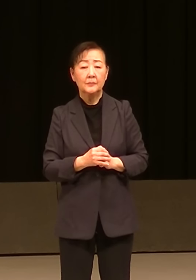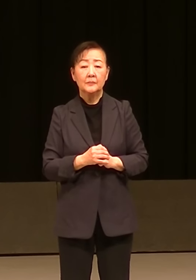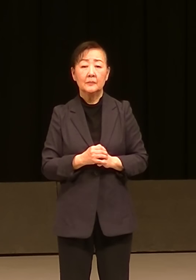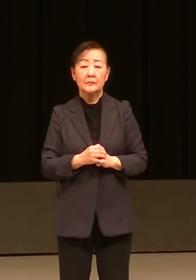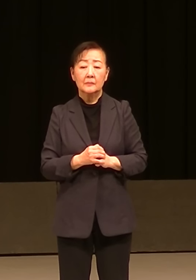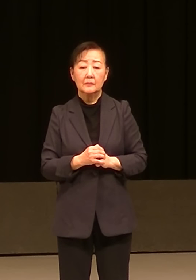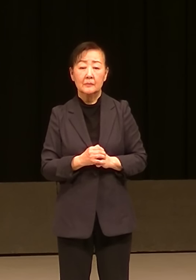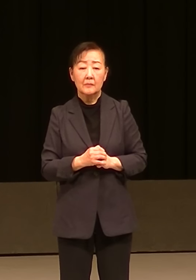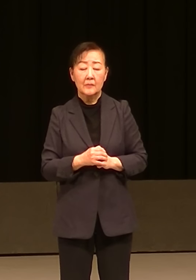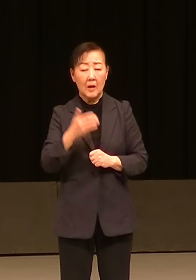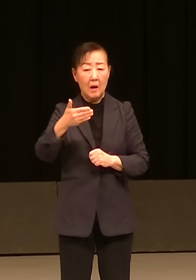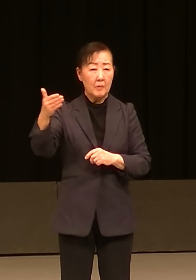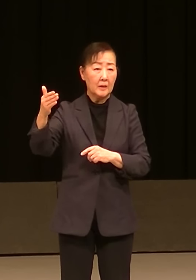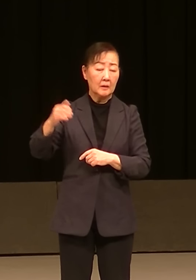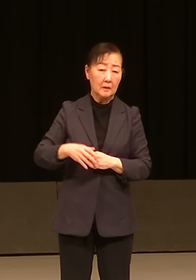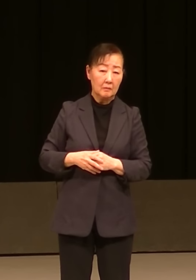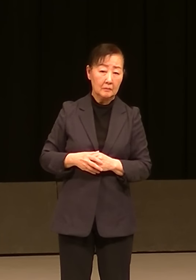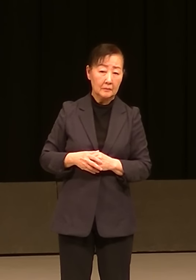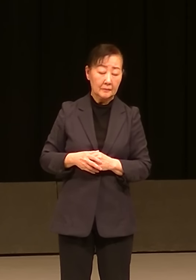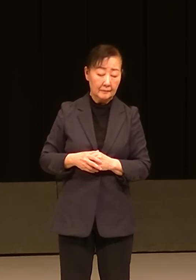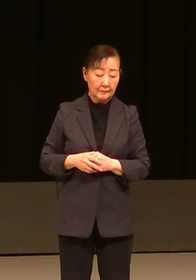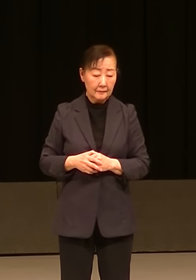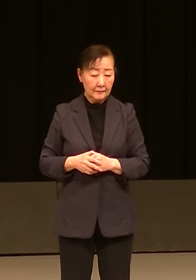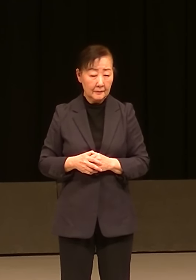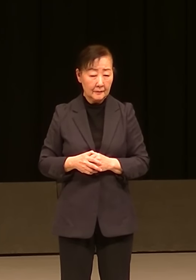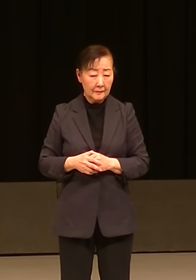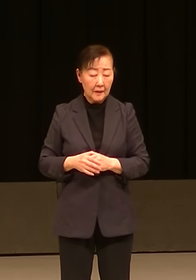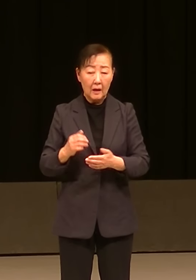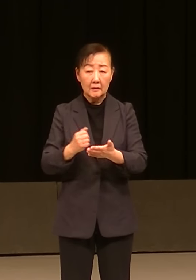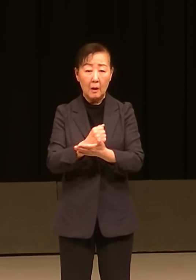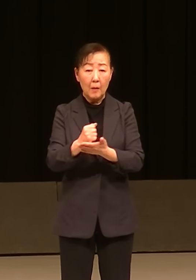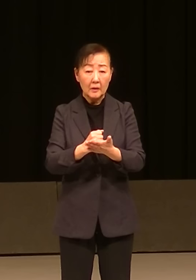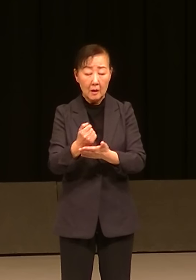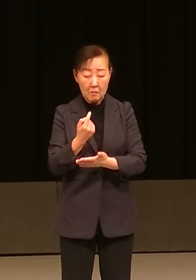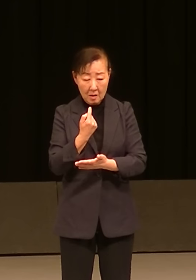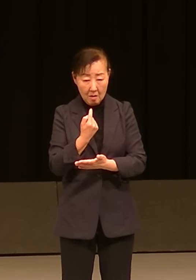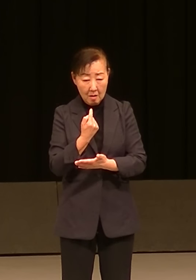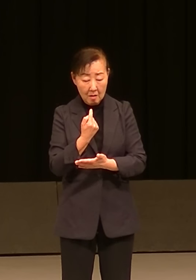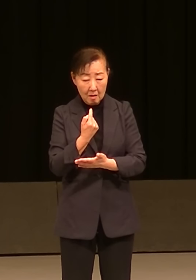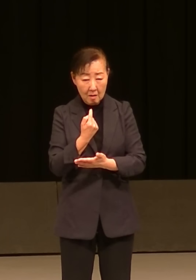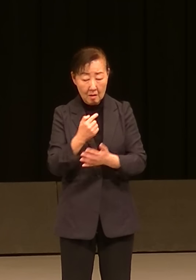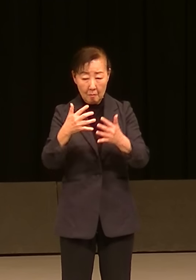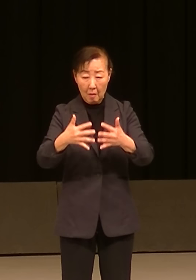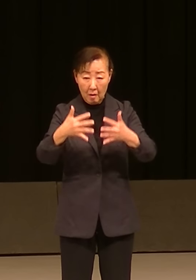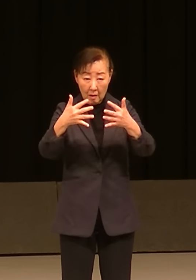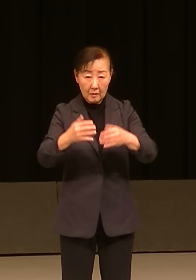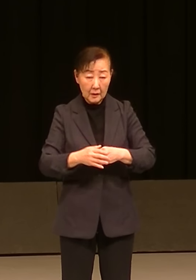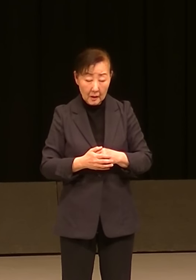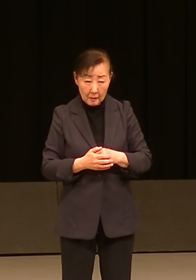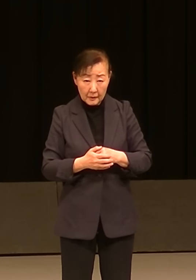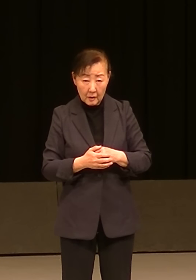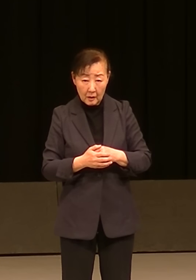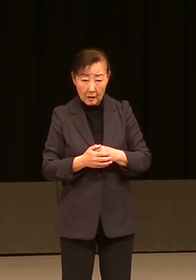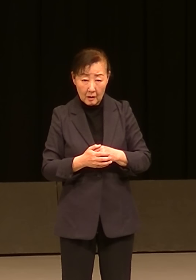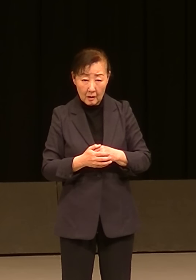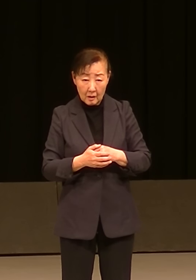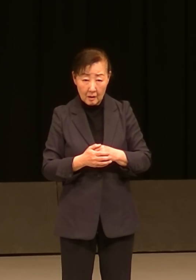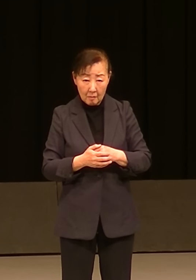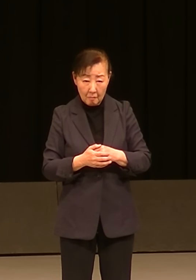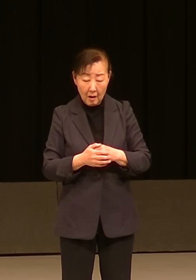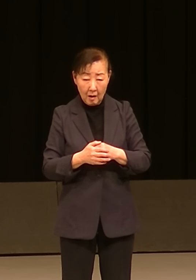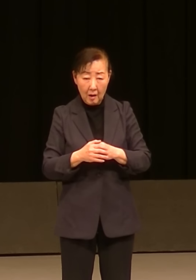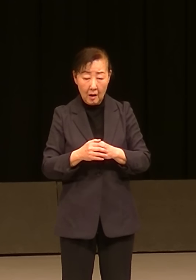ますが、アメリカでは朝やってたんですけれども、たまたま私はその、テレビでその、ライブ配